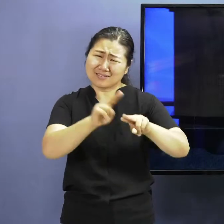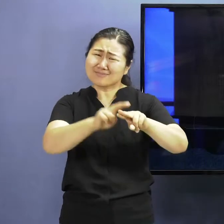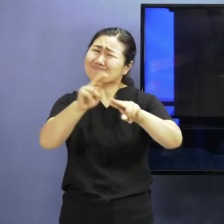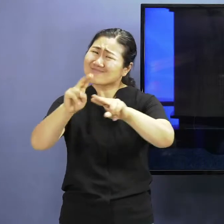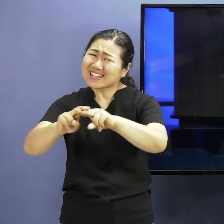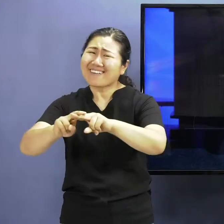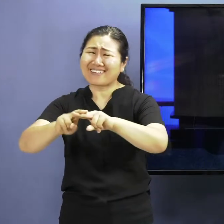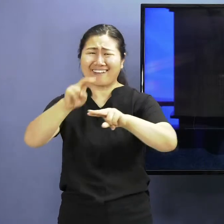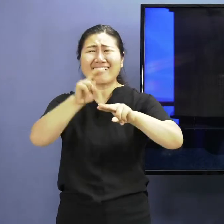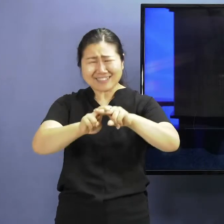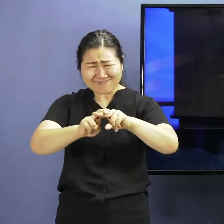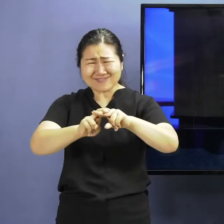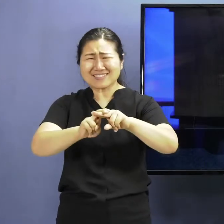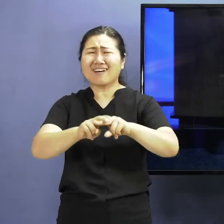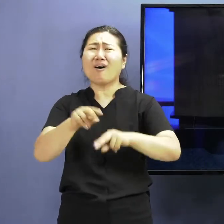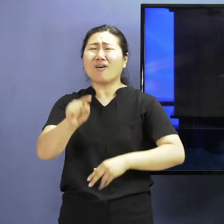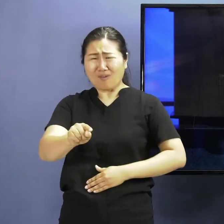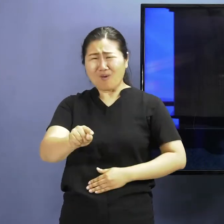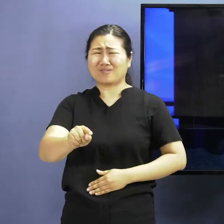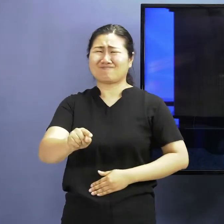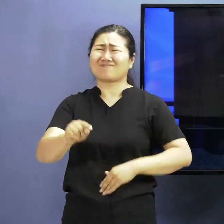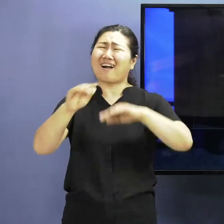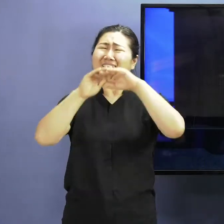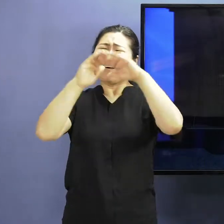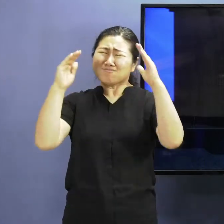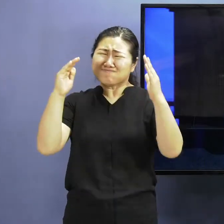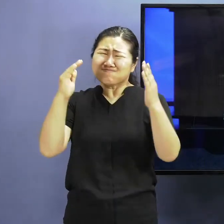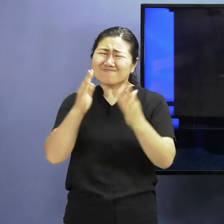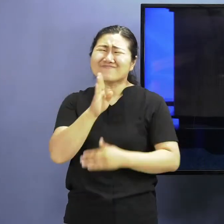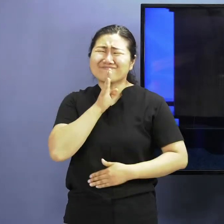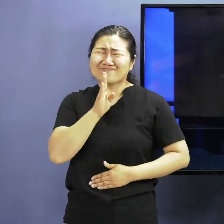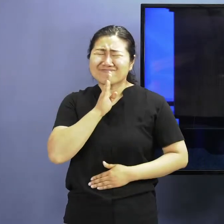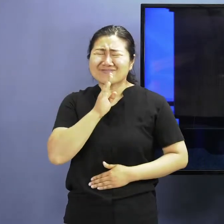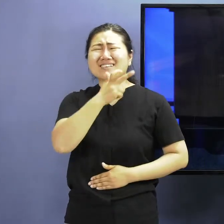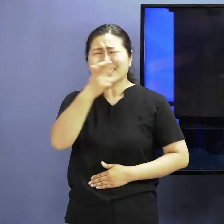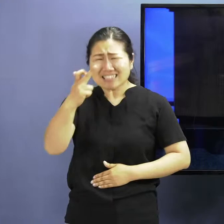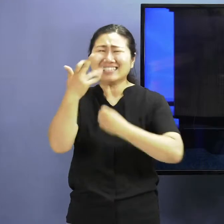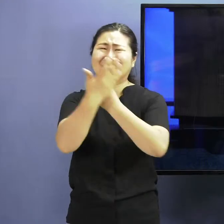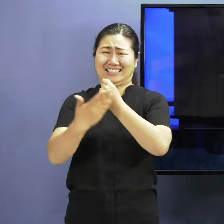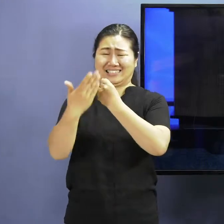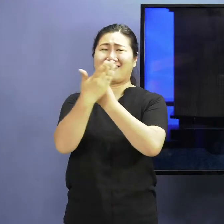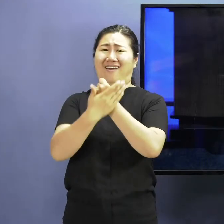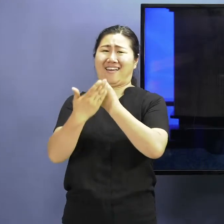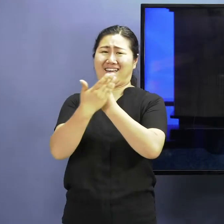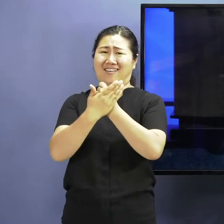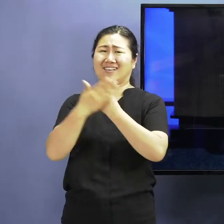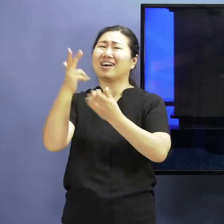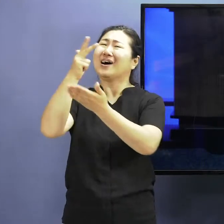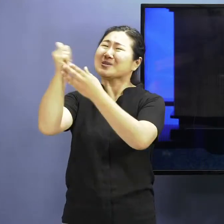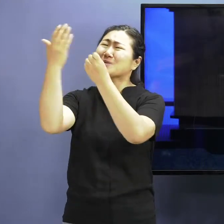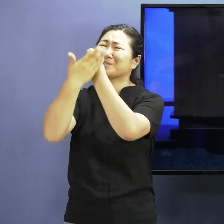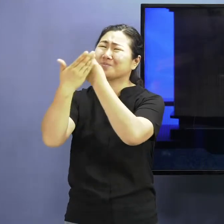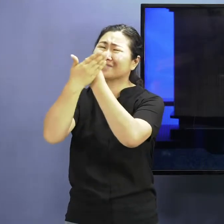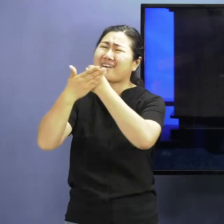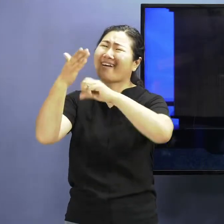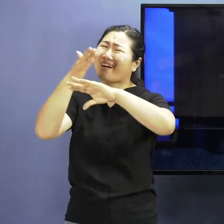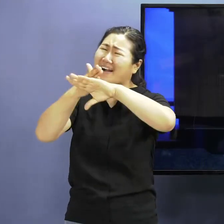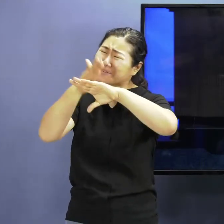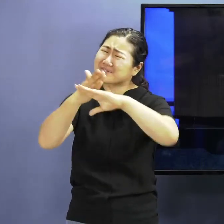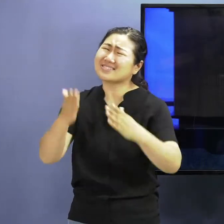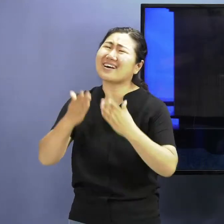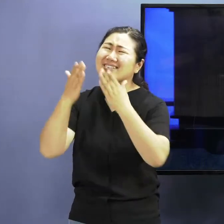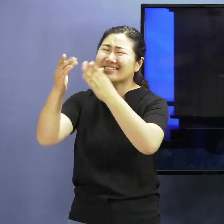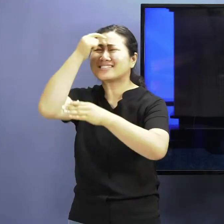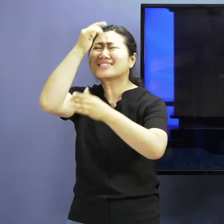하나님 앞에 이 시간에 우리 감사하는, 주님의 은혜를 감사하는 감사하는 기도를 주님께 드렸으면